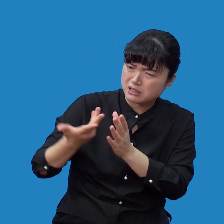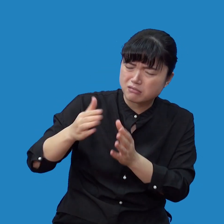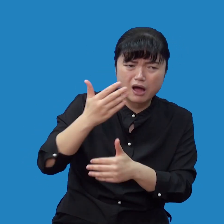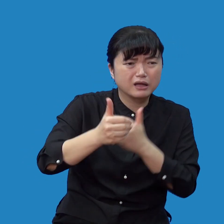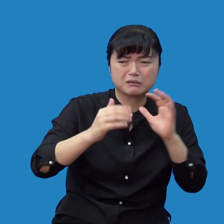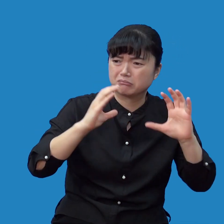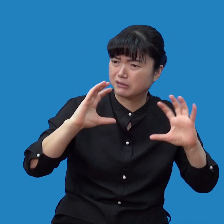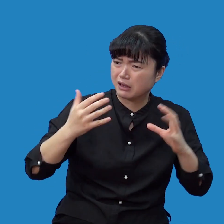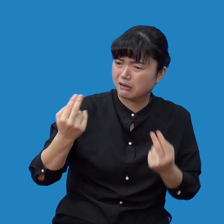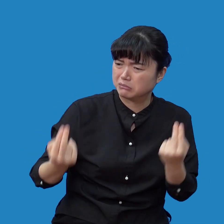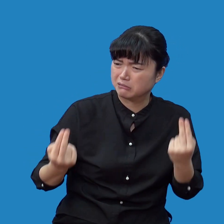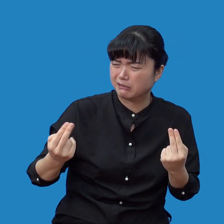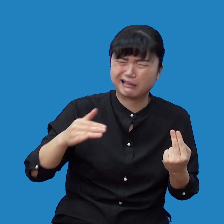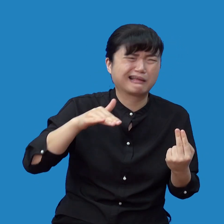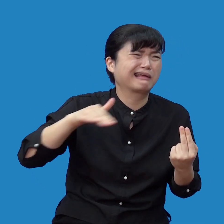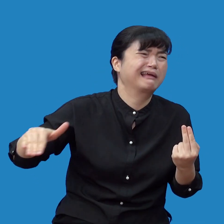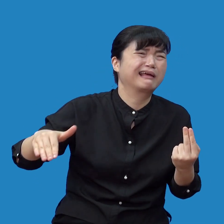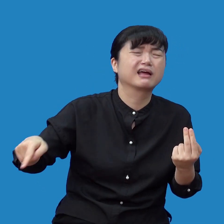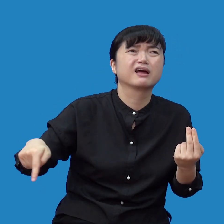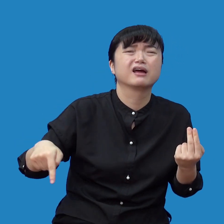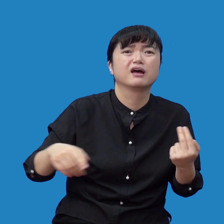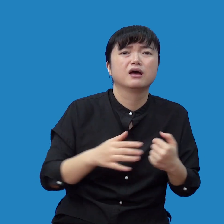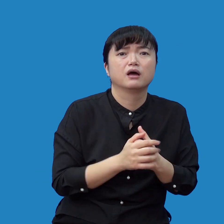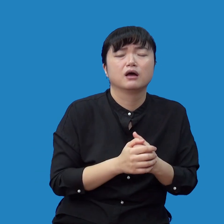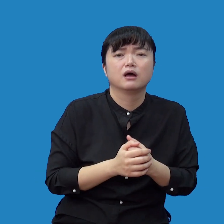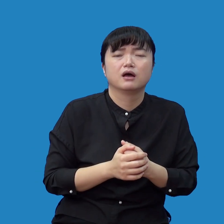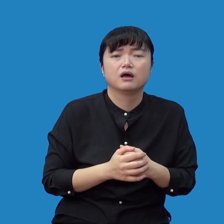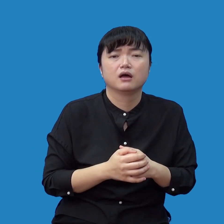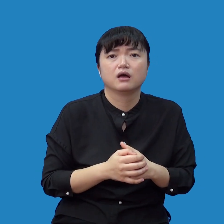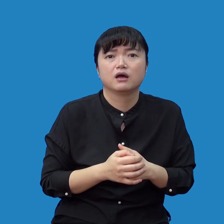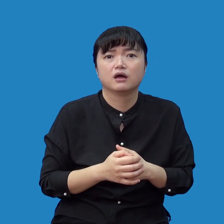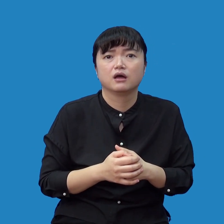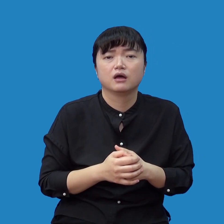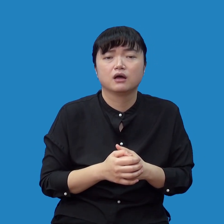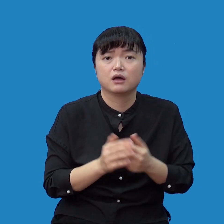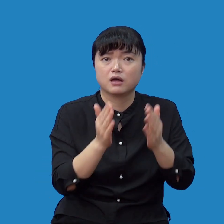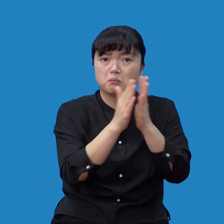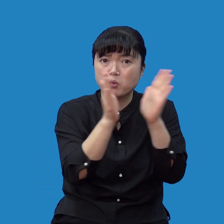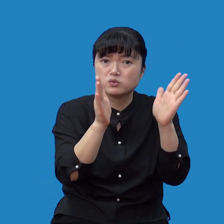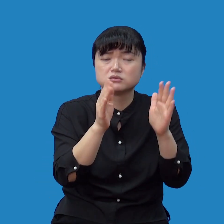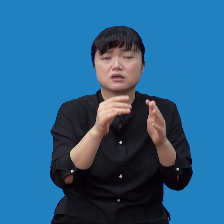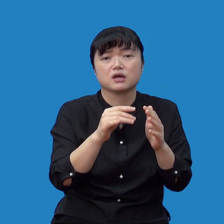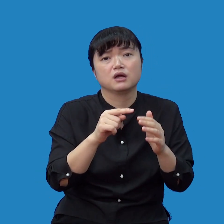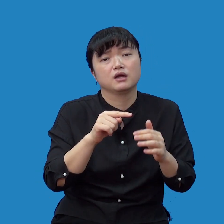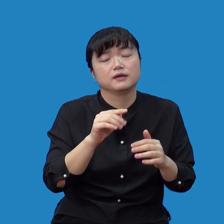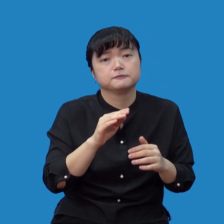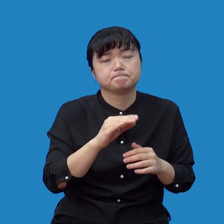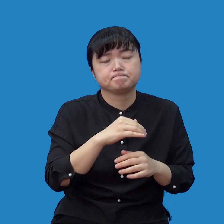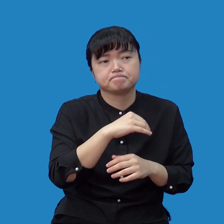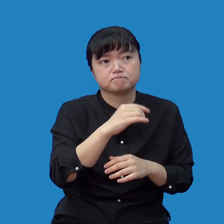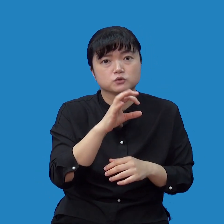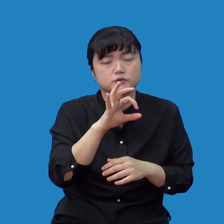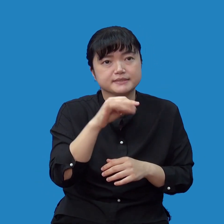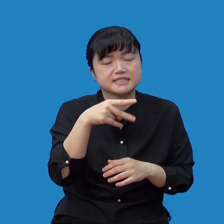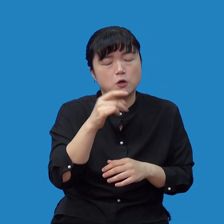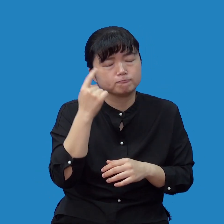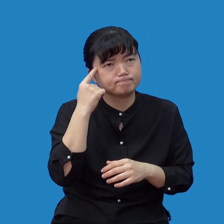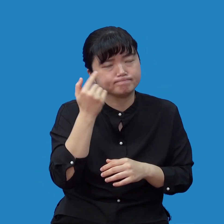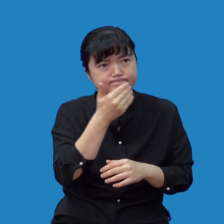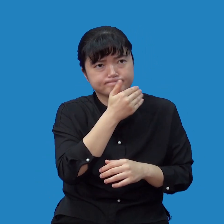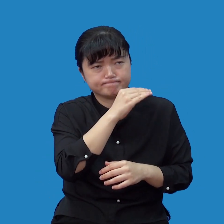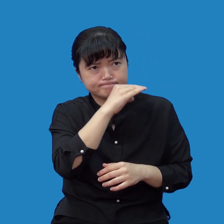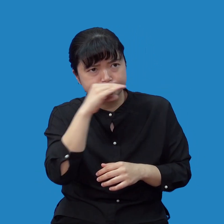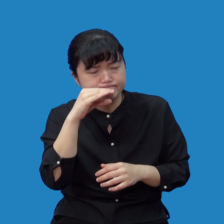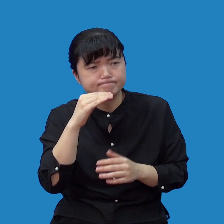못 됩니다. 저는 여기서 모세가 굉장히 냉정하게 미래 가치를 평가했다고 생각합니다.